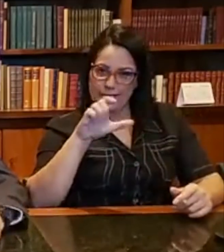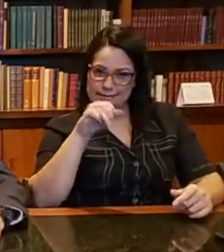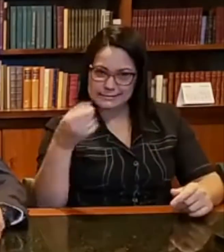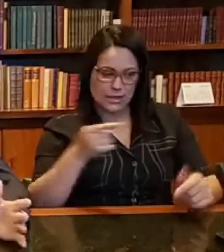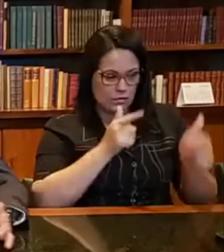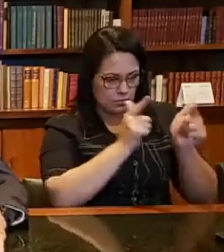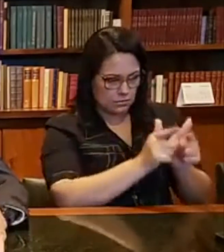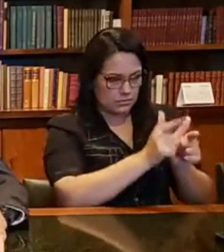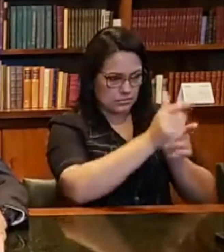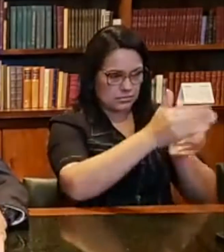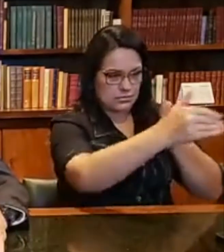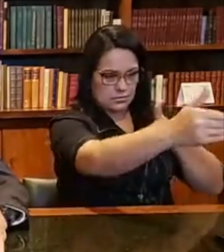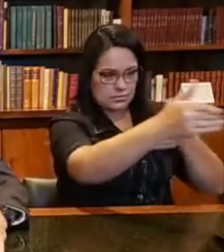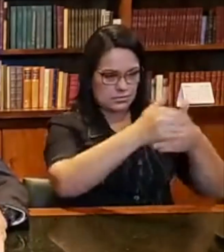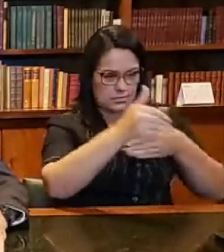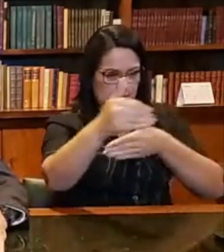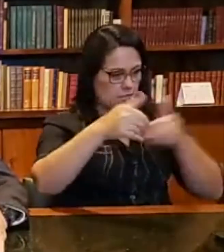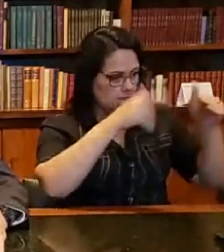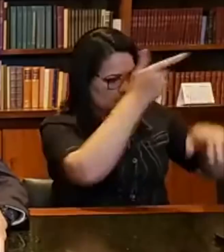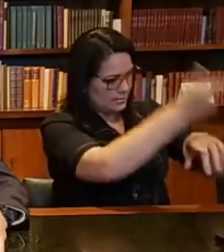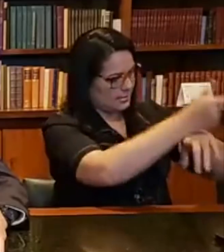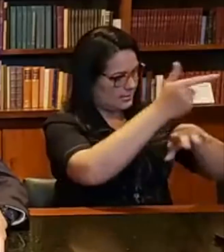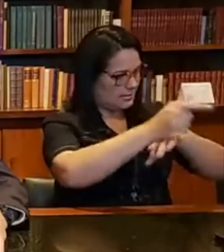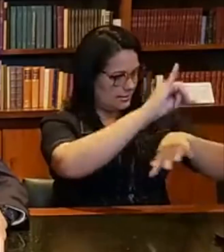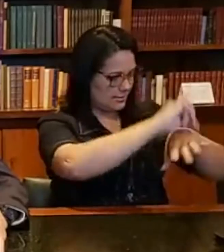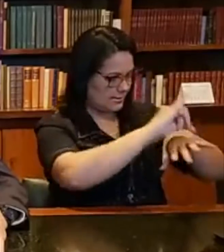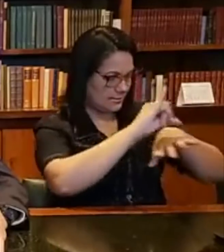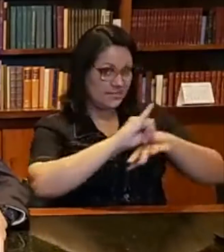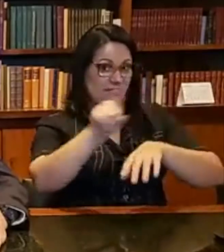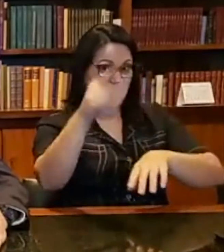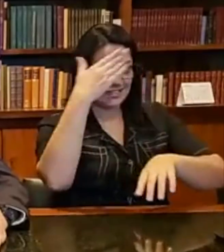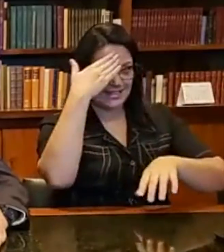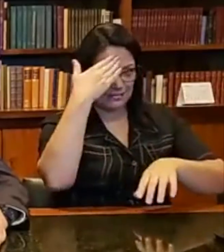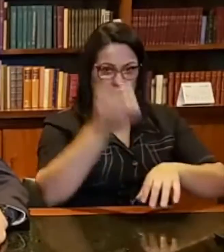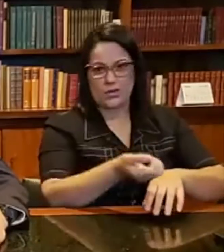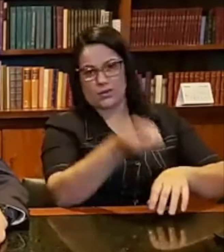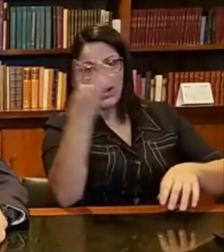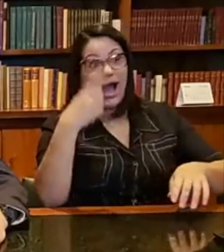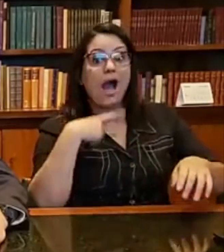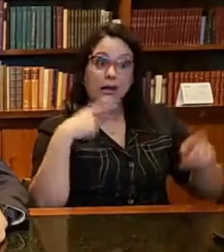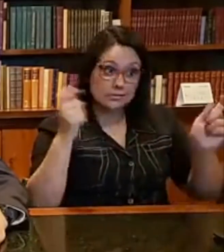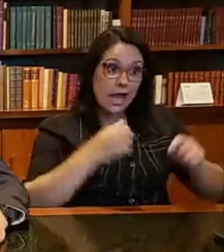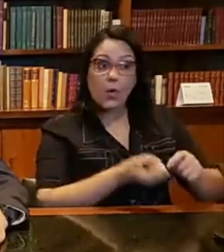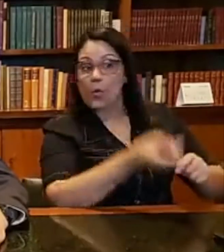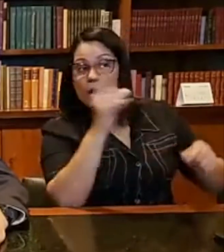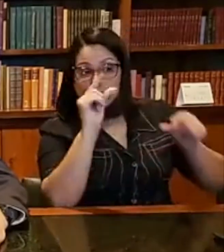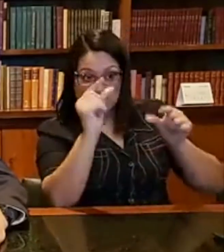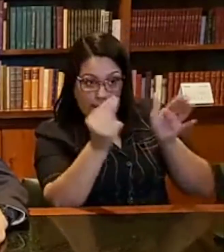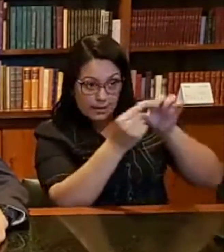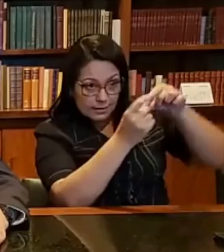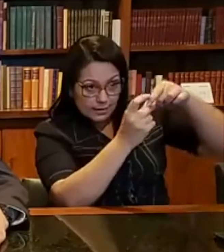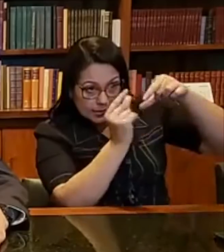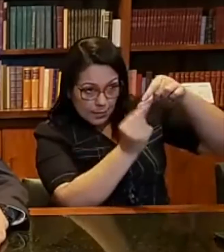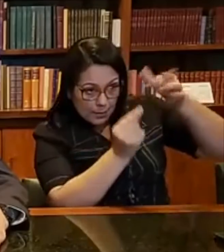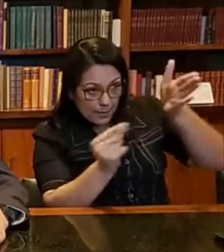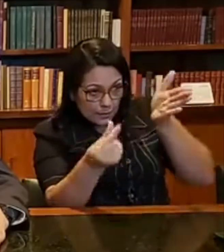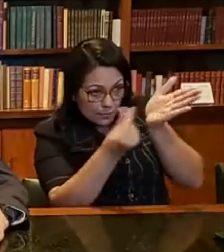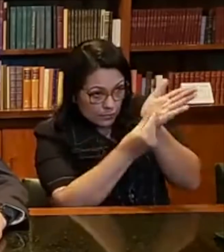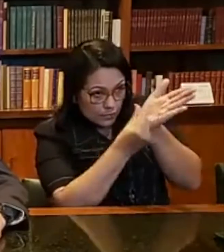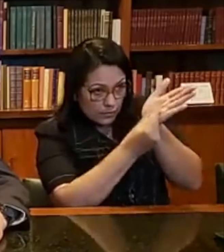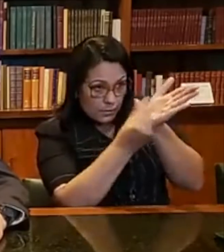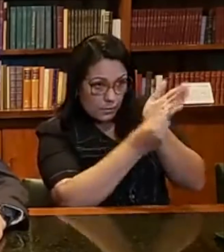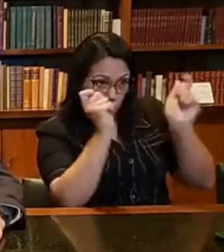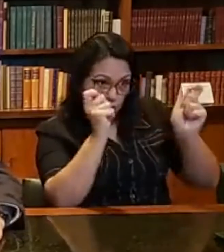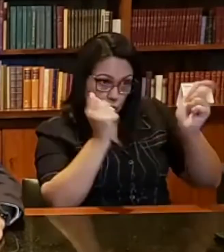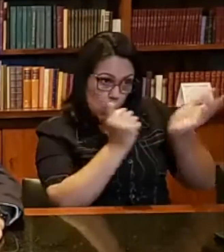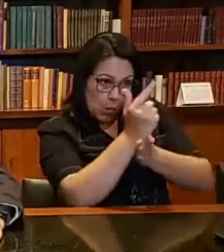nada disso, mas tem uma arma em casa, vai saber quantas munições vai poder comprar ao longo de cada mês ou ao longo de